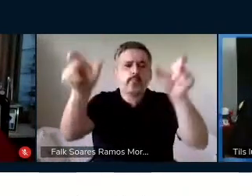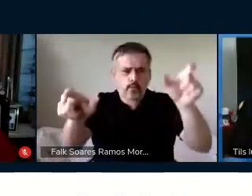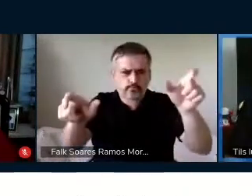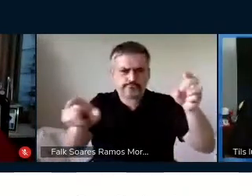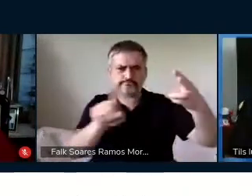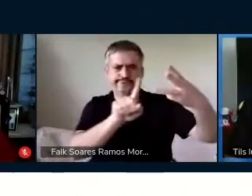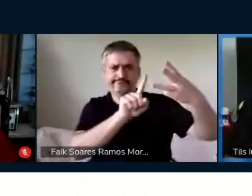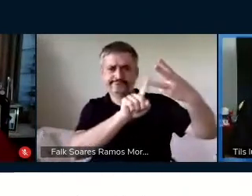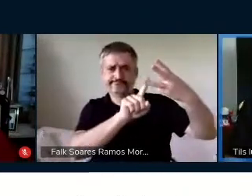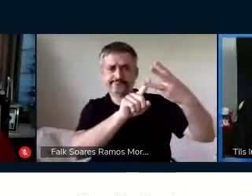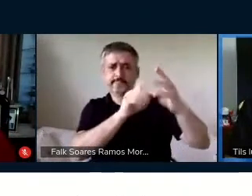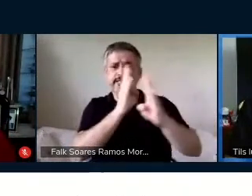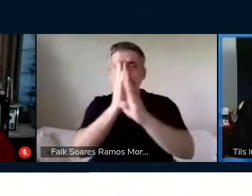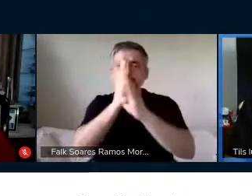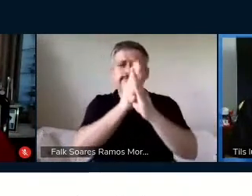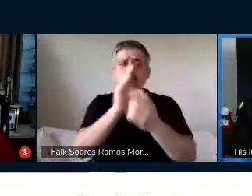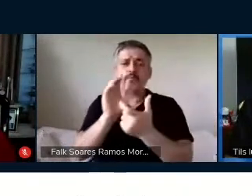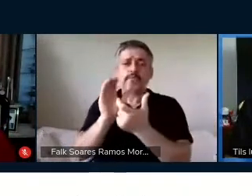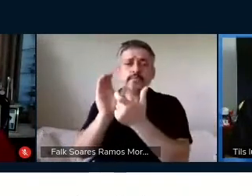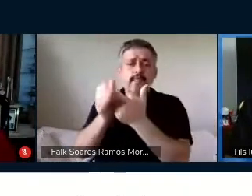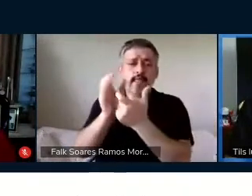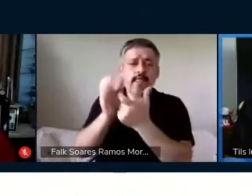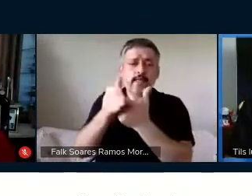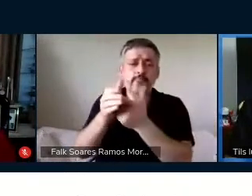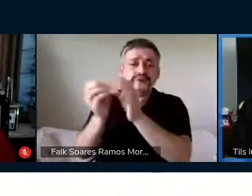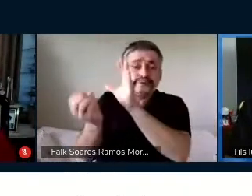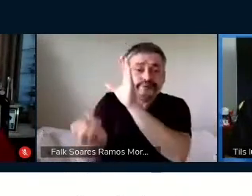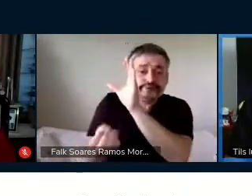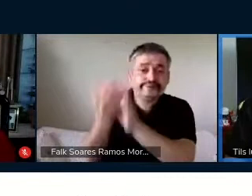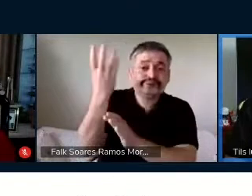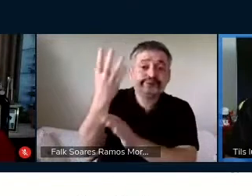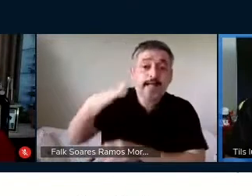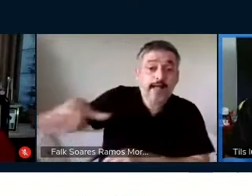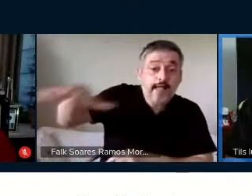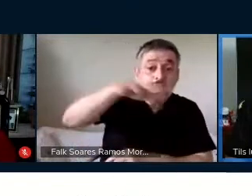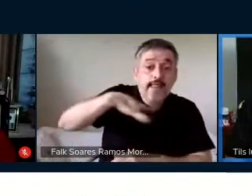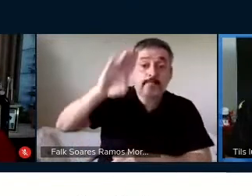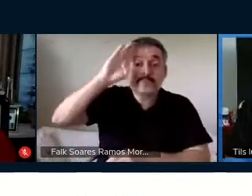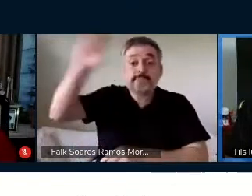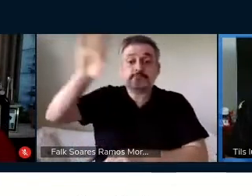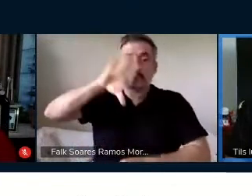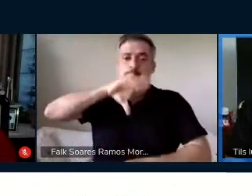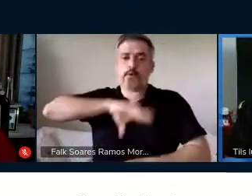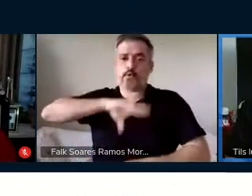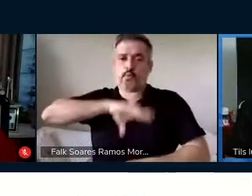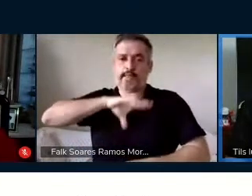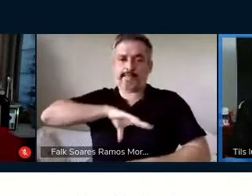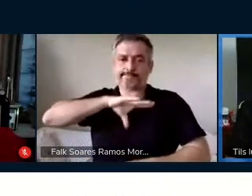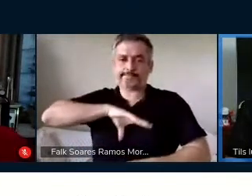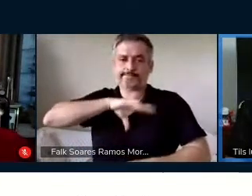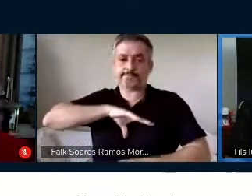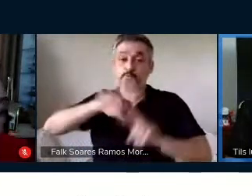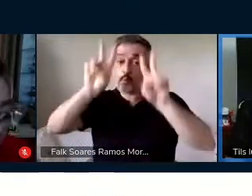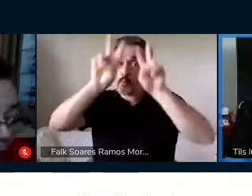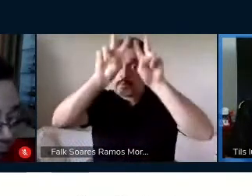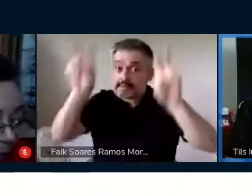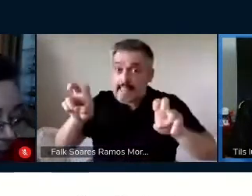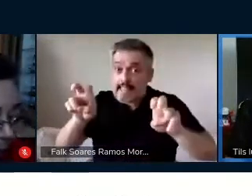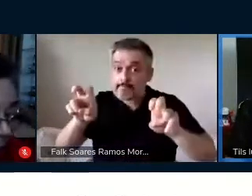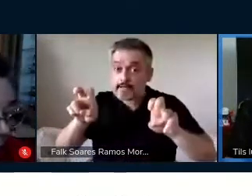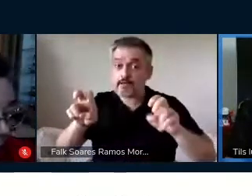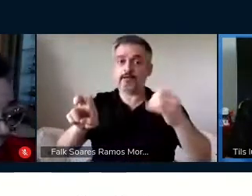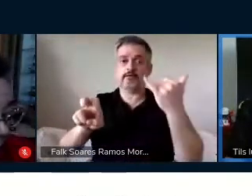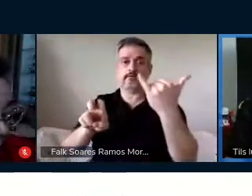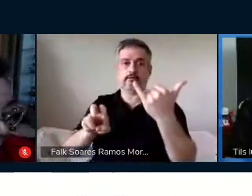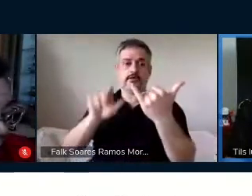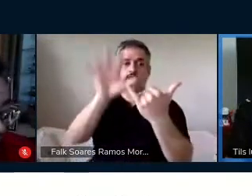delimitação do público-alvo, o 3, identificação dos termos que constituem a área de estudo da língua portuguesa